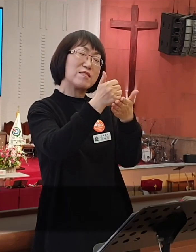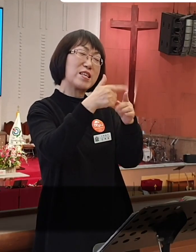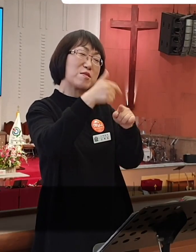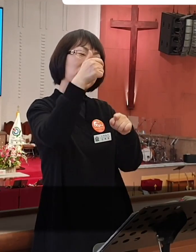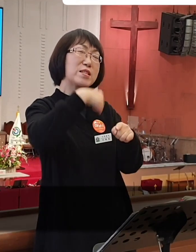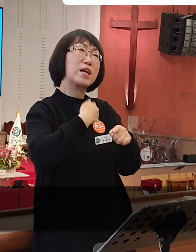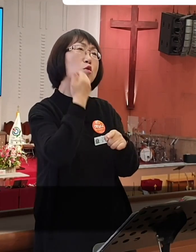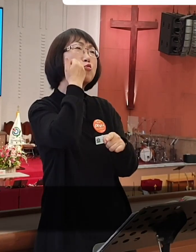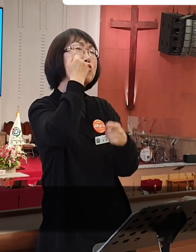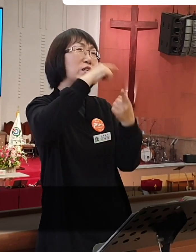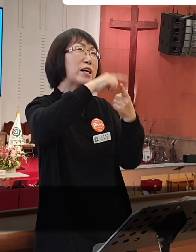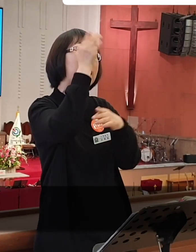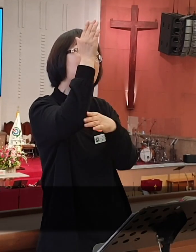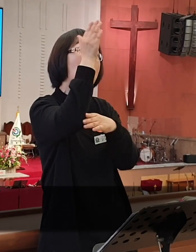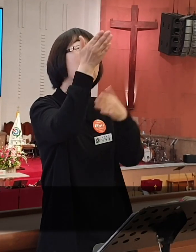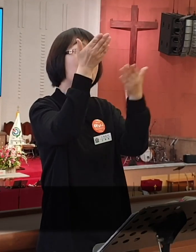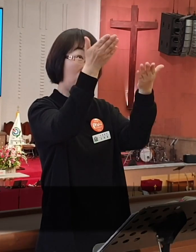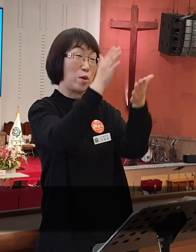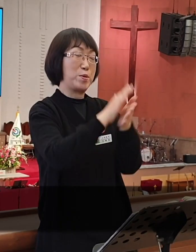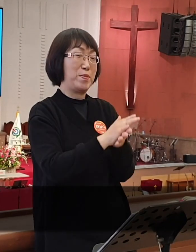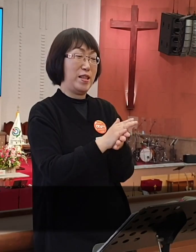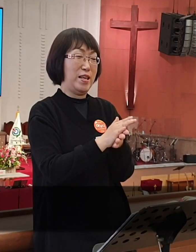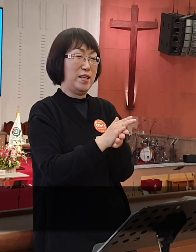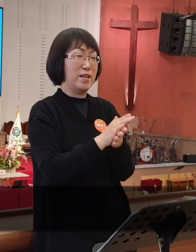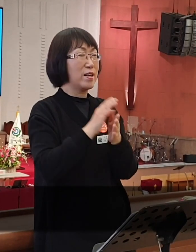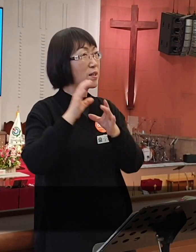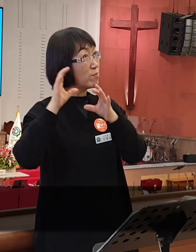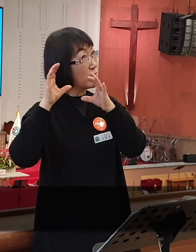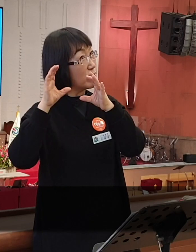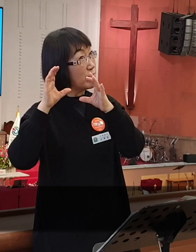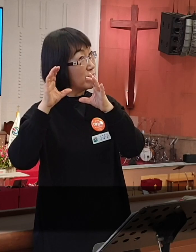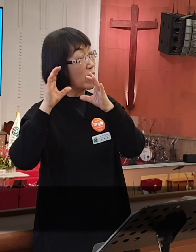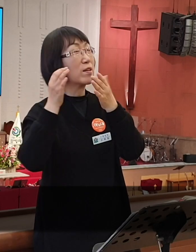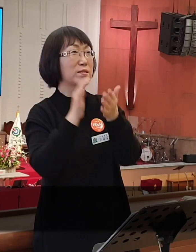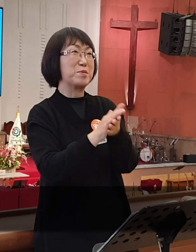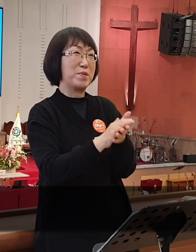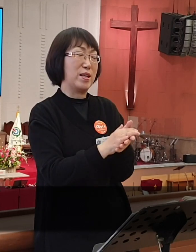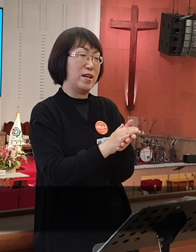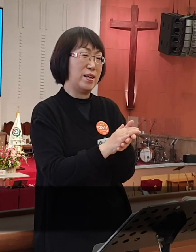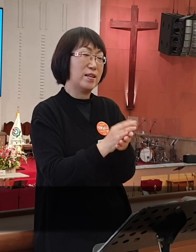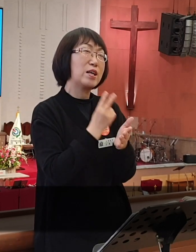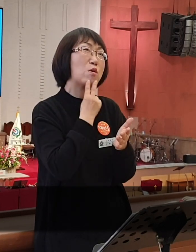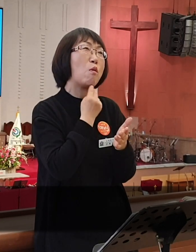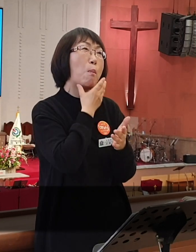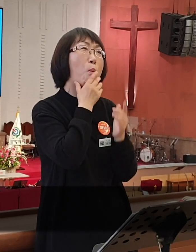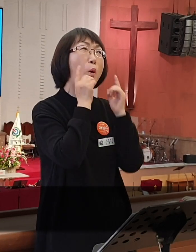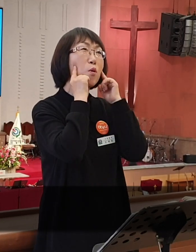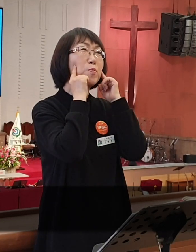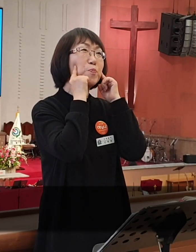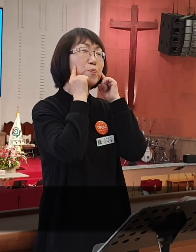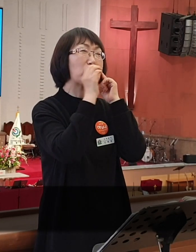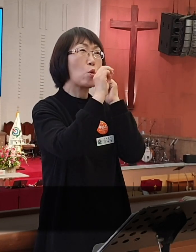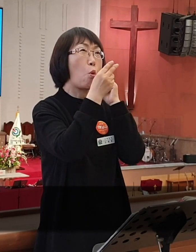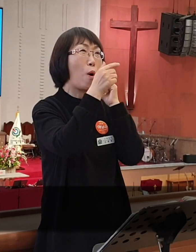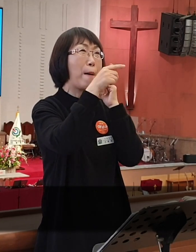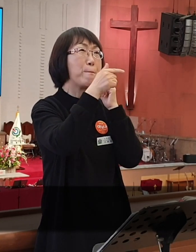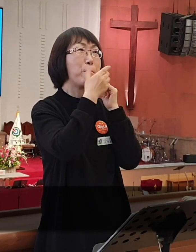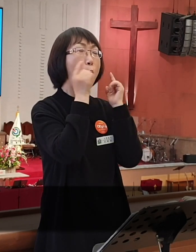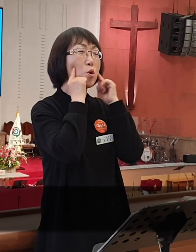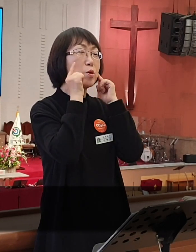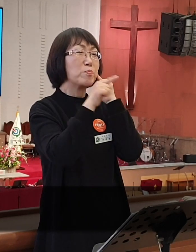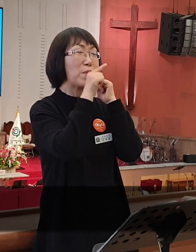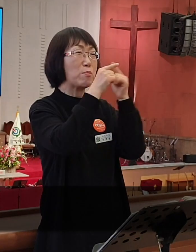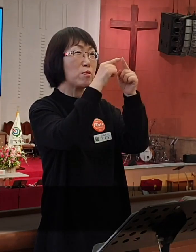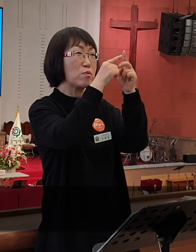예수님이 자기가 누구신지에 대해서 하셨던 말씀에 귀를 기울이고 있습니다. 요한복음을 보면 그런 구절이 몇